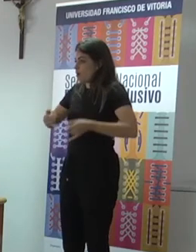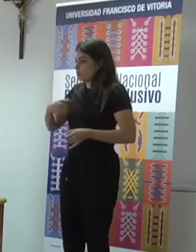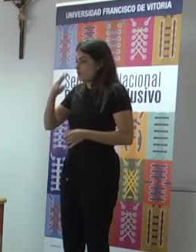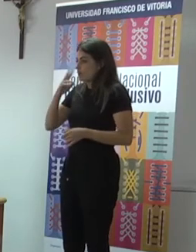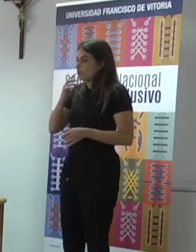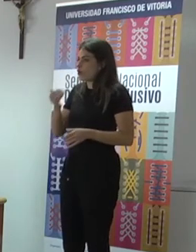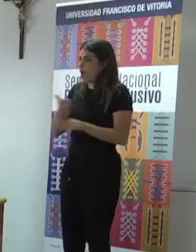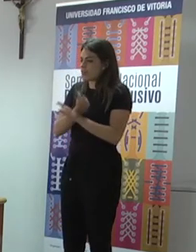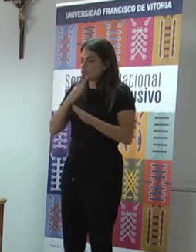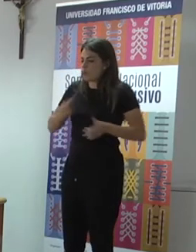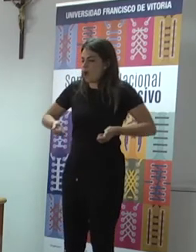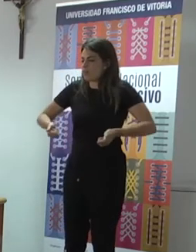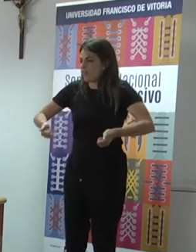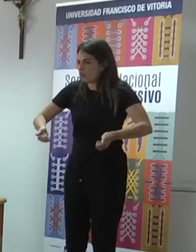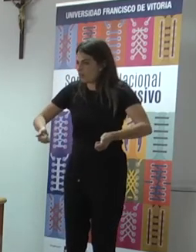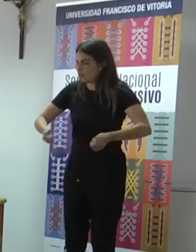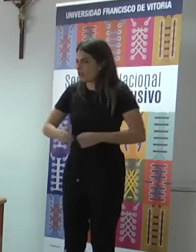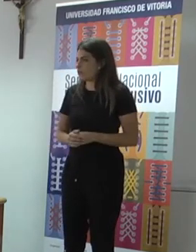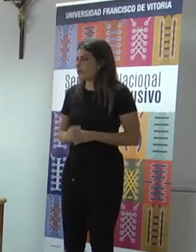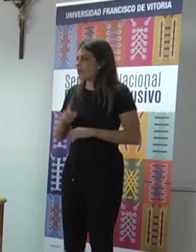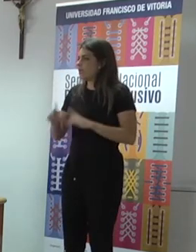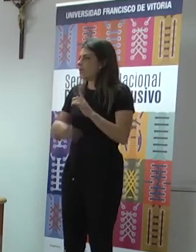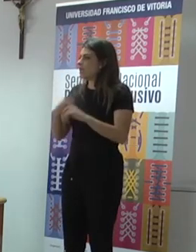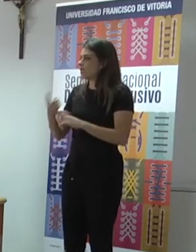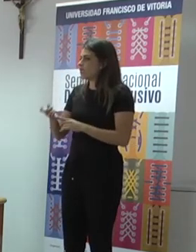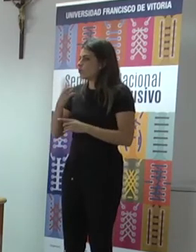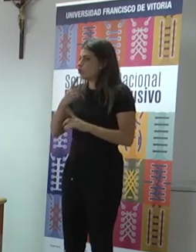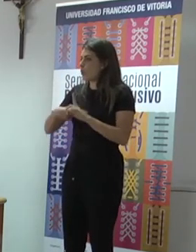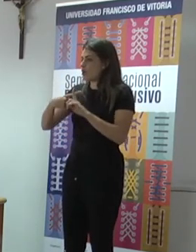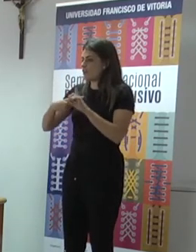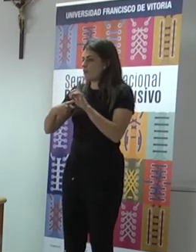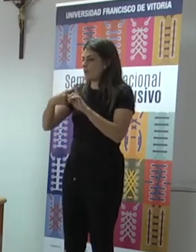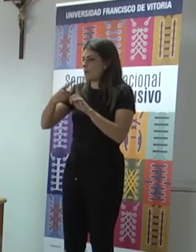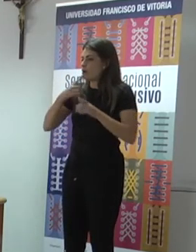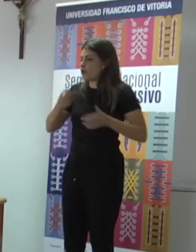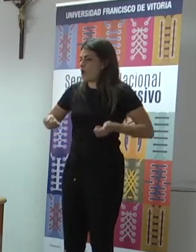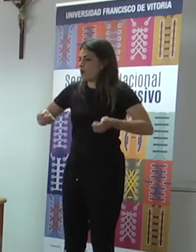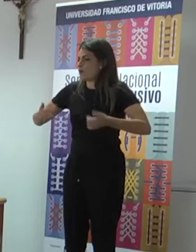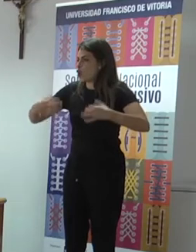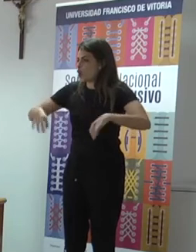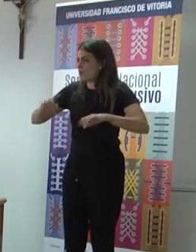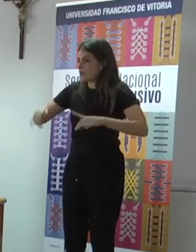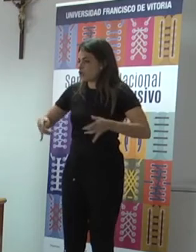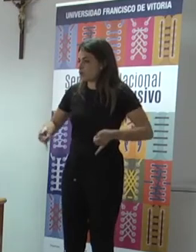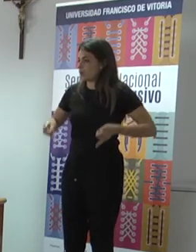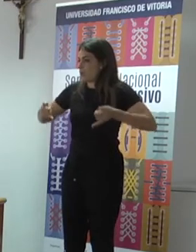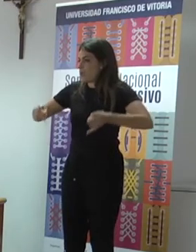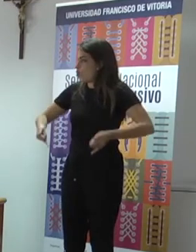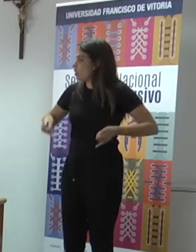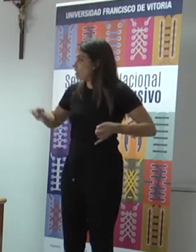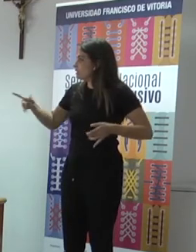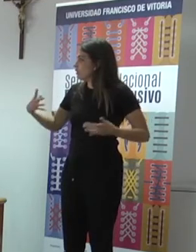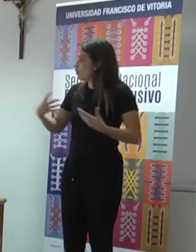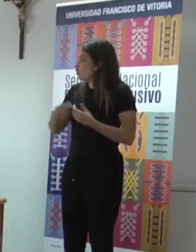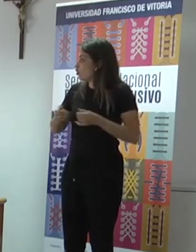con un andador, o luego fui digamos aumentando un poco el nivel, un andador un poco más normal, luego a muletas en vez de con un palo, como veis aquí,